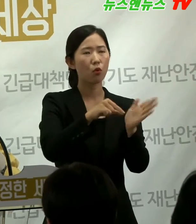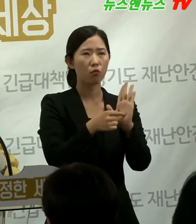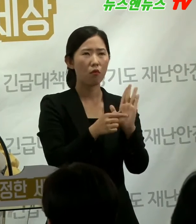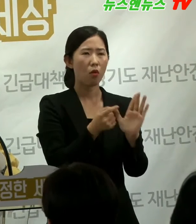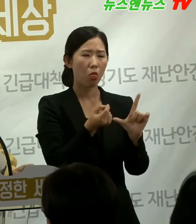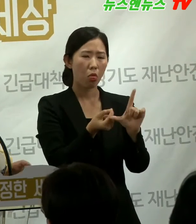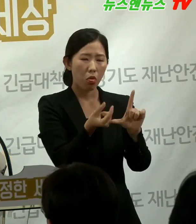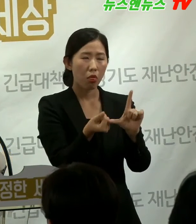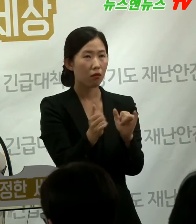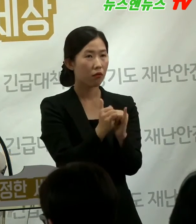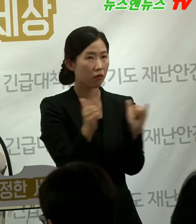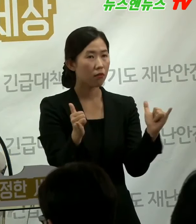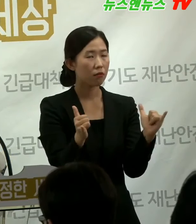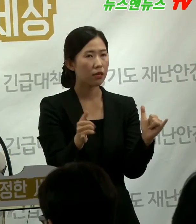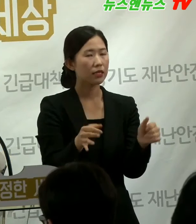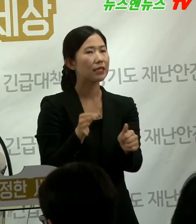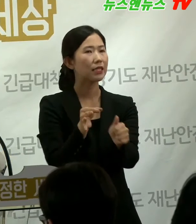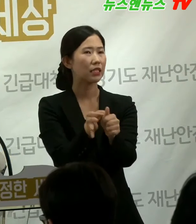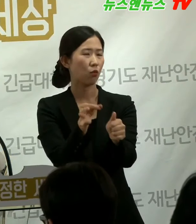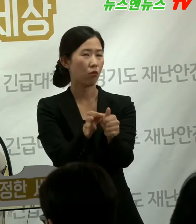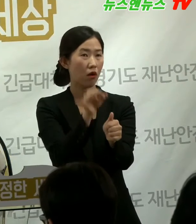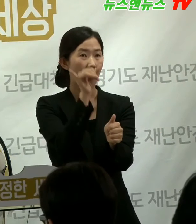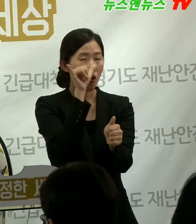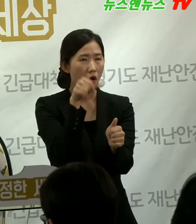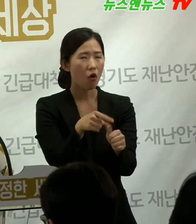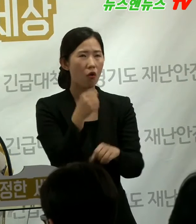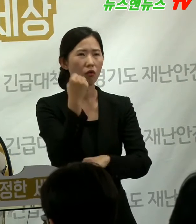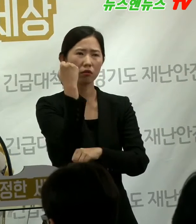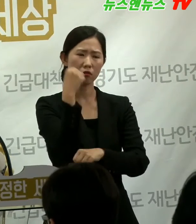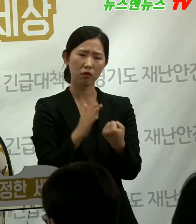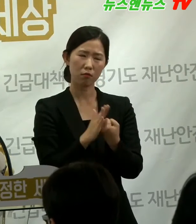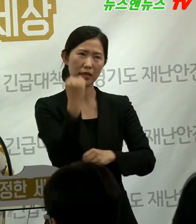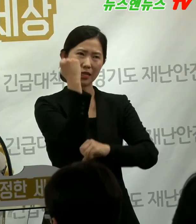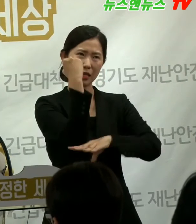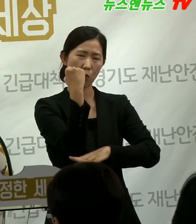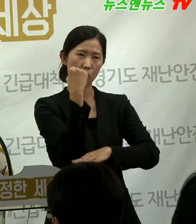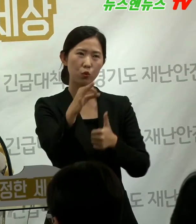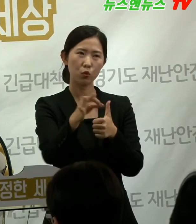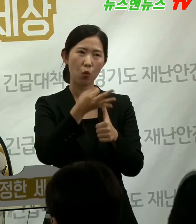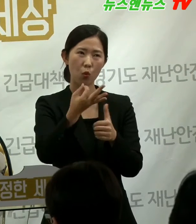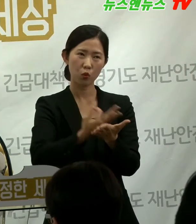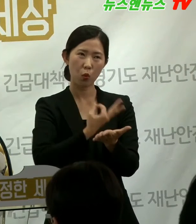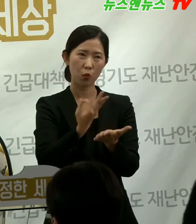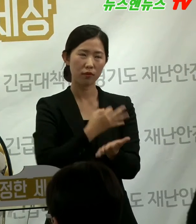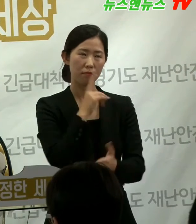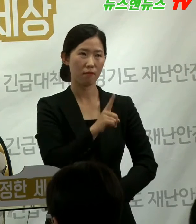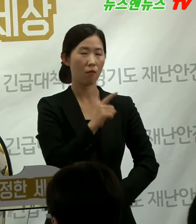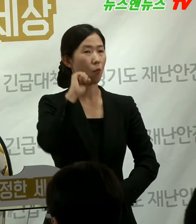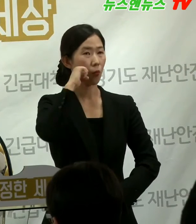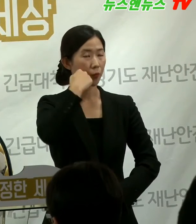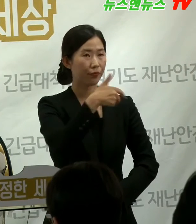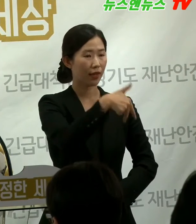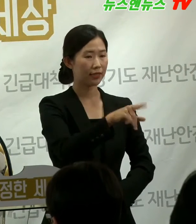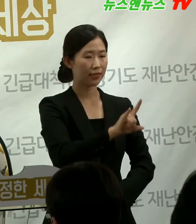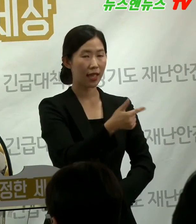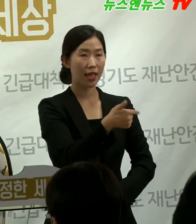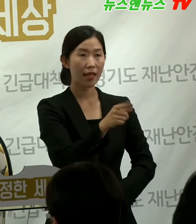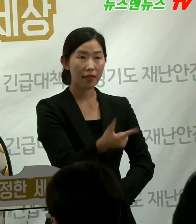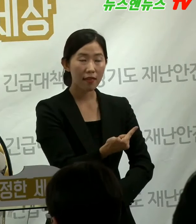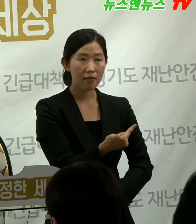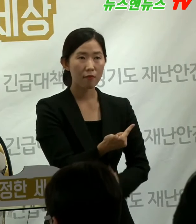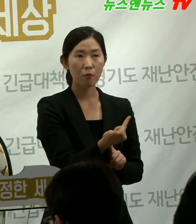소수에게 지급되는 경우여서 사실 기본소득이라고 하기 어렵고 재난 대응 뭐 특별 지원 그런 형태